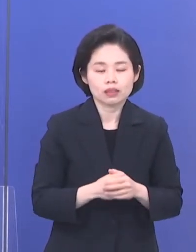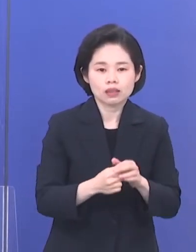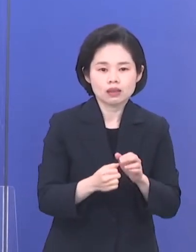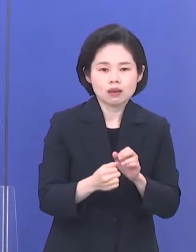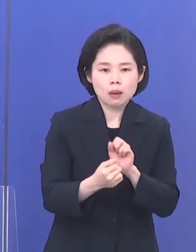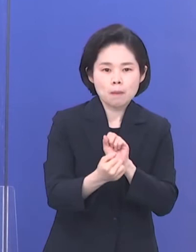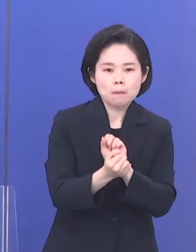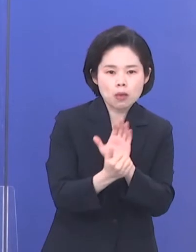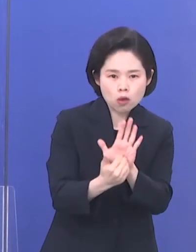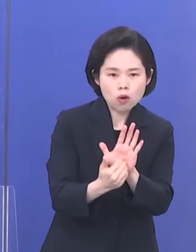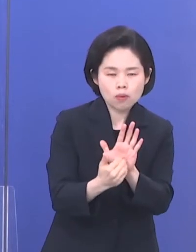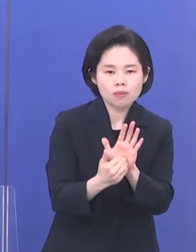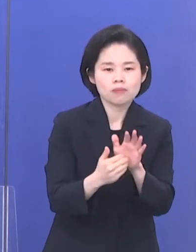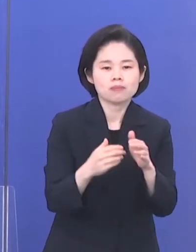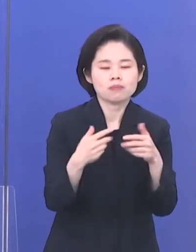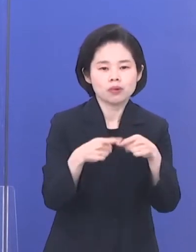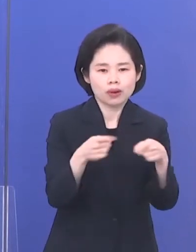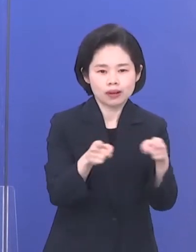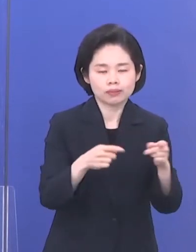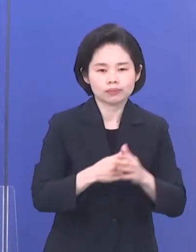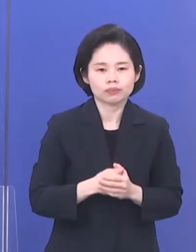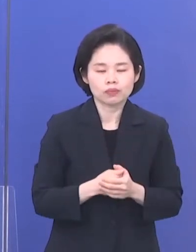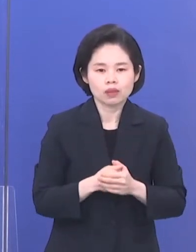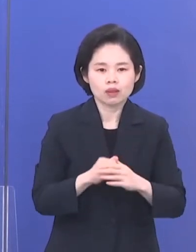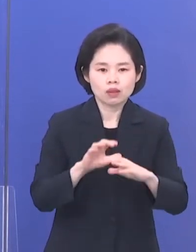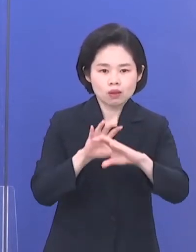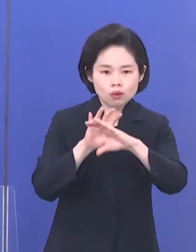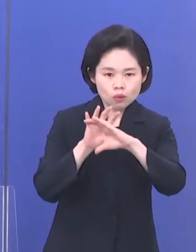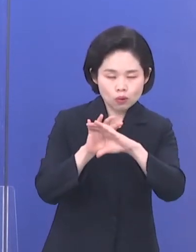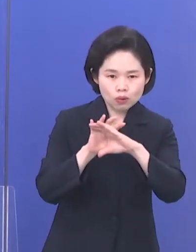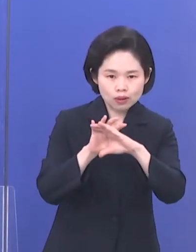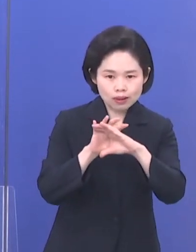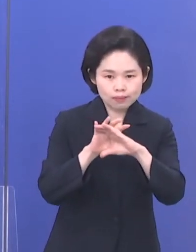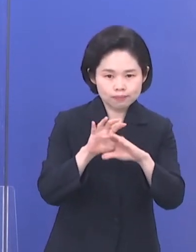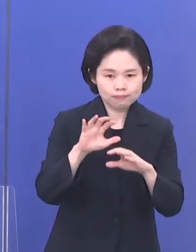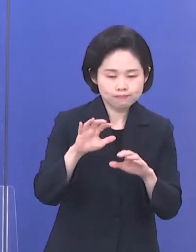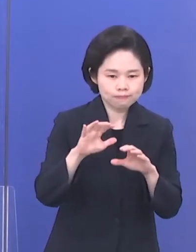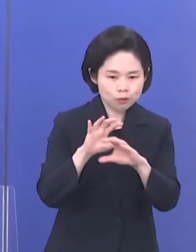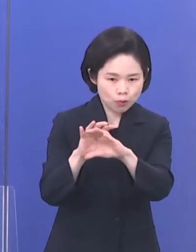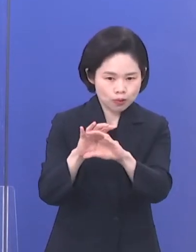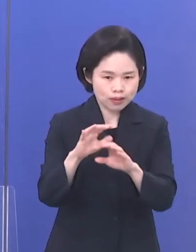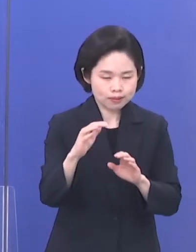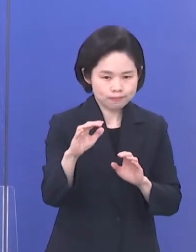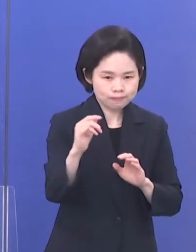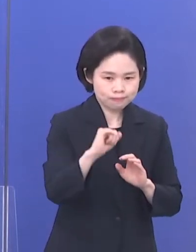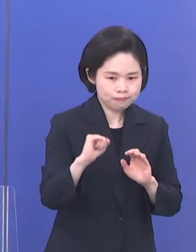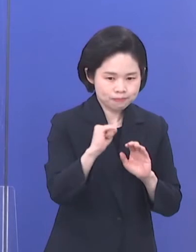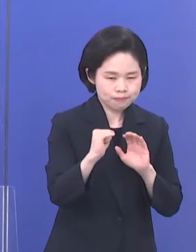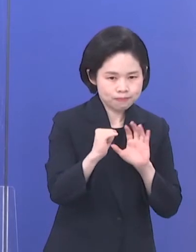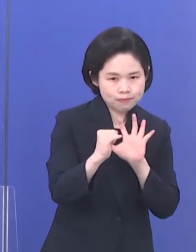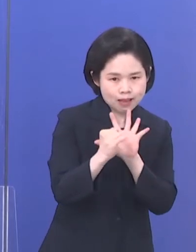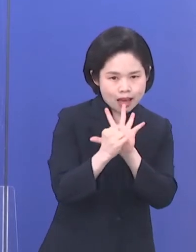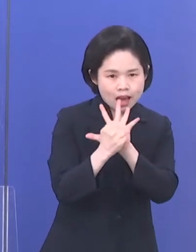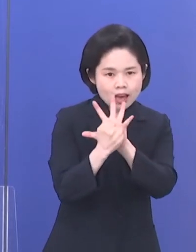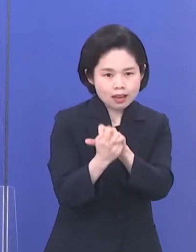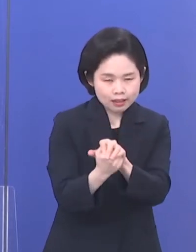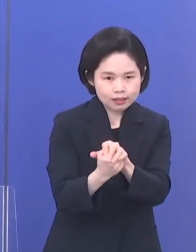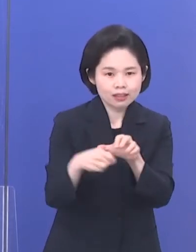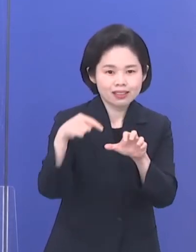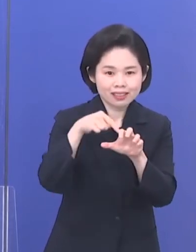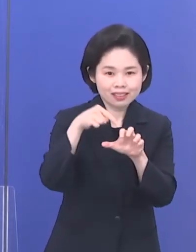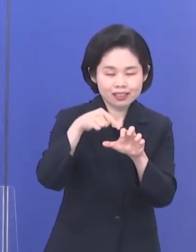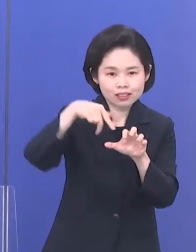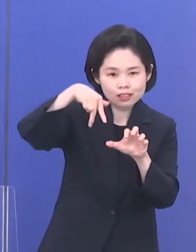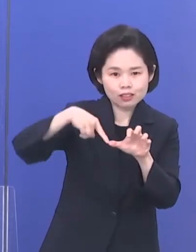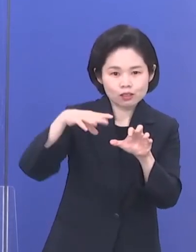면역원성 평가입니다. 코로나19 바이러스 입자 표면에 결합해서 바이러스의 감염성을 중화시킴으로써 예방